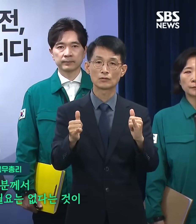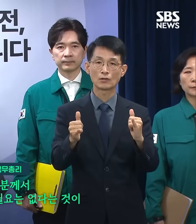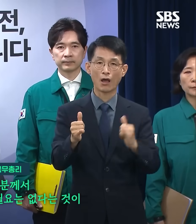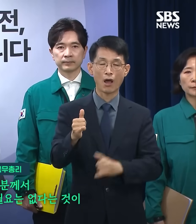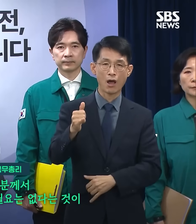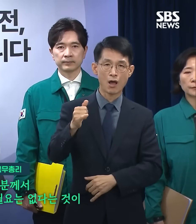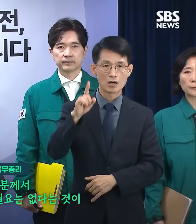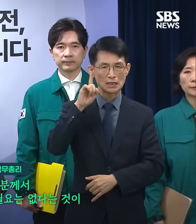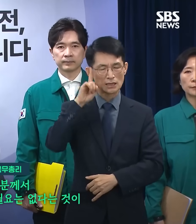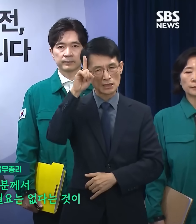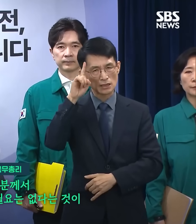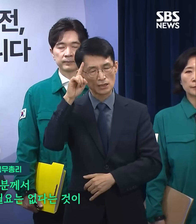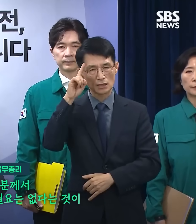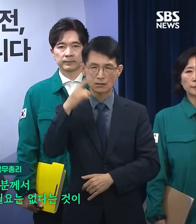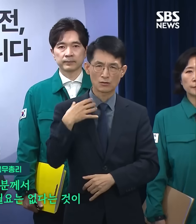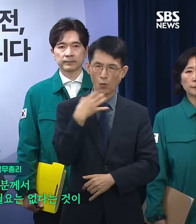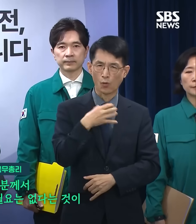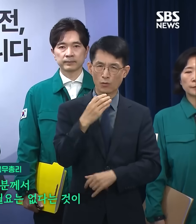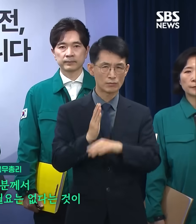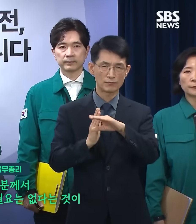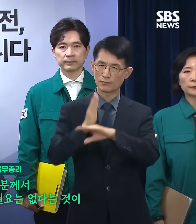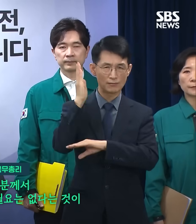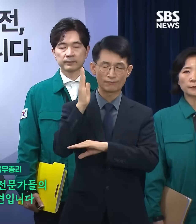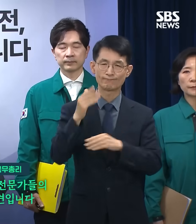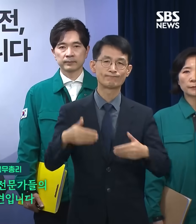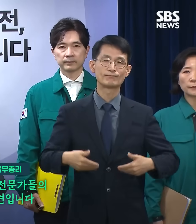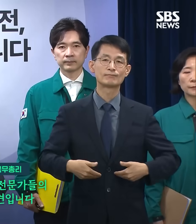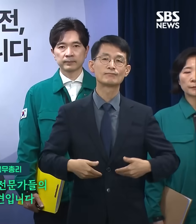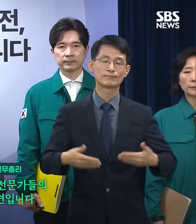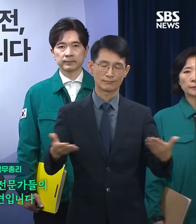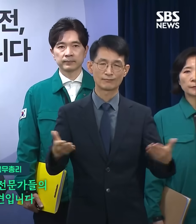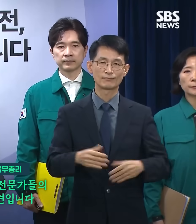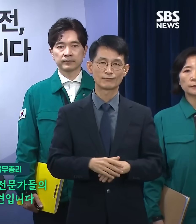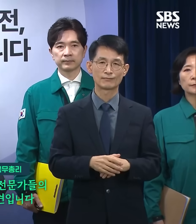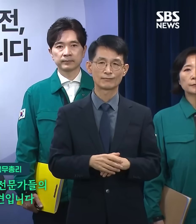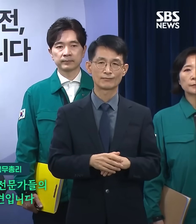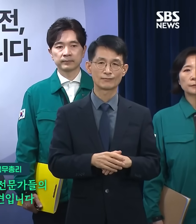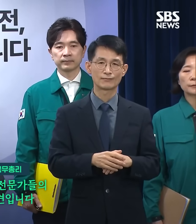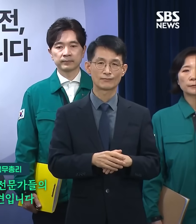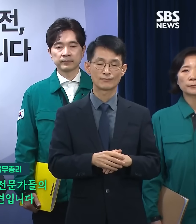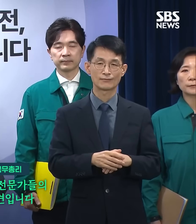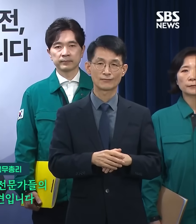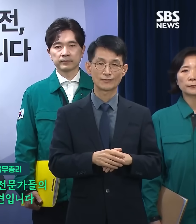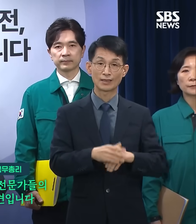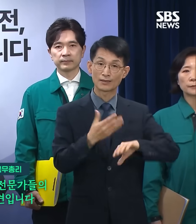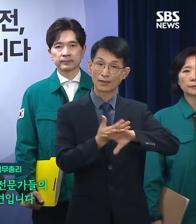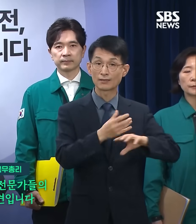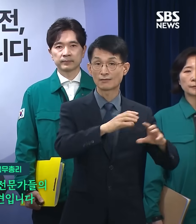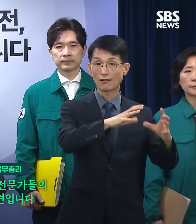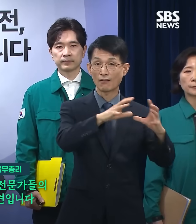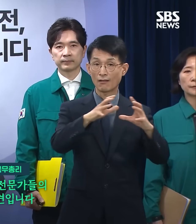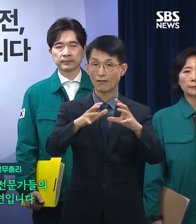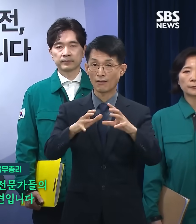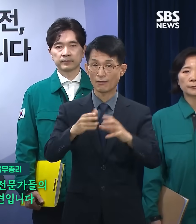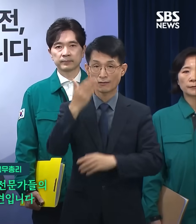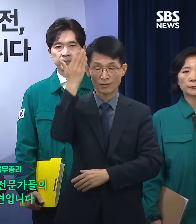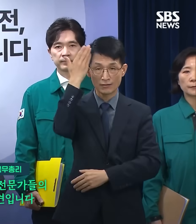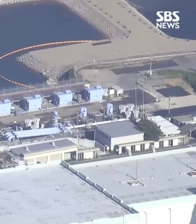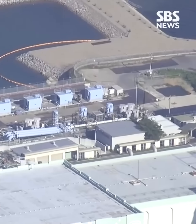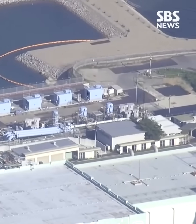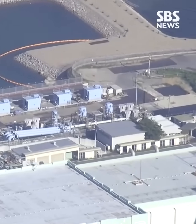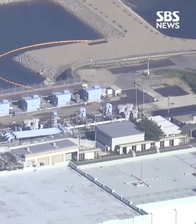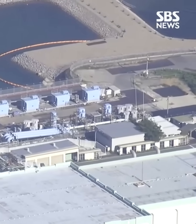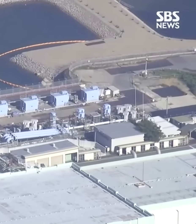과도하게 걱정하실 필요는 없다는 것이 전 세계 과학 전문가들의 공통된